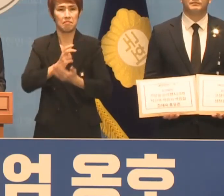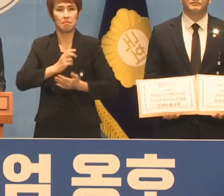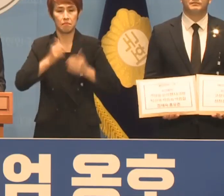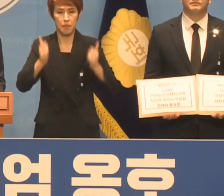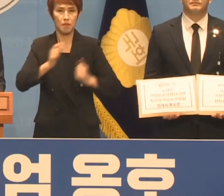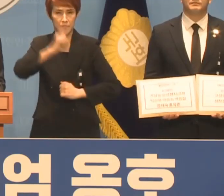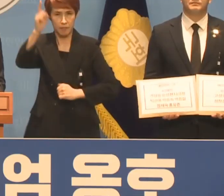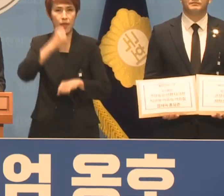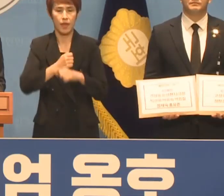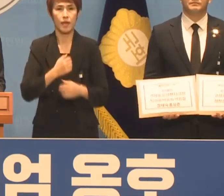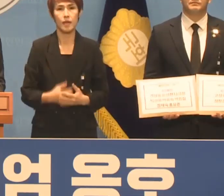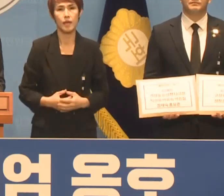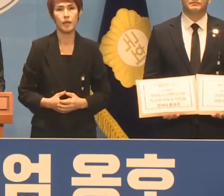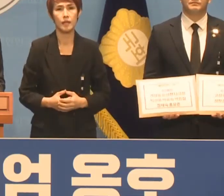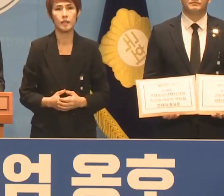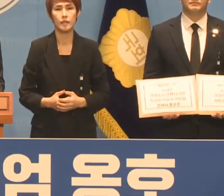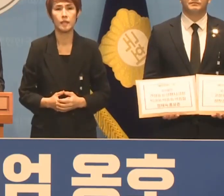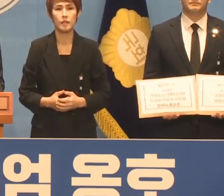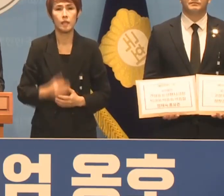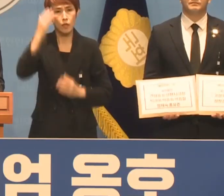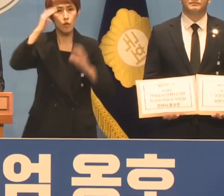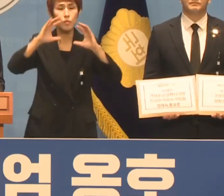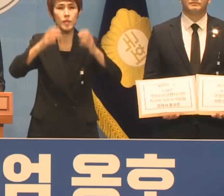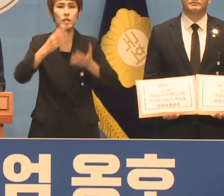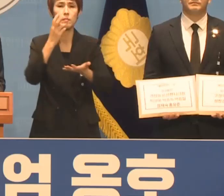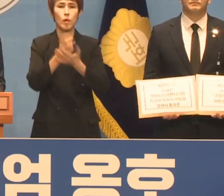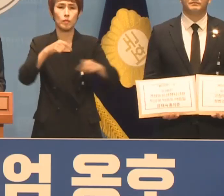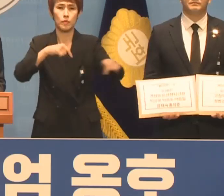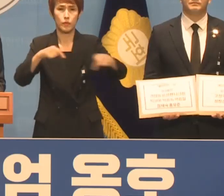묻겠습니다. 끝으로 대한민국은